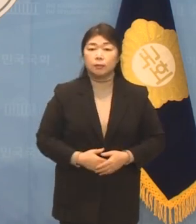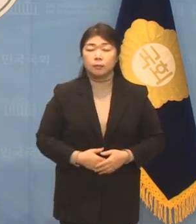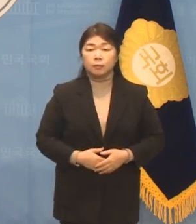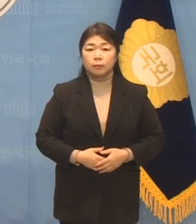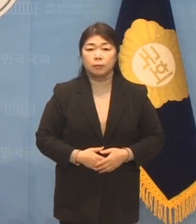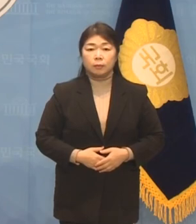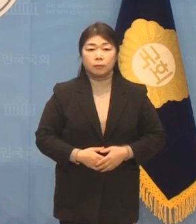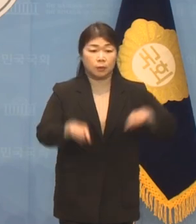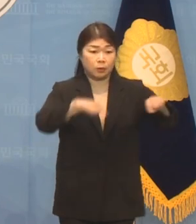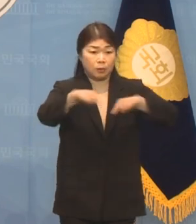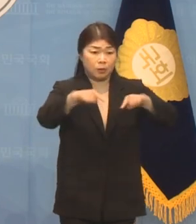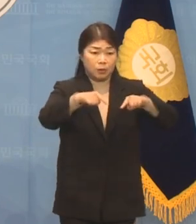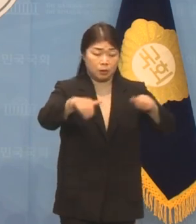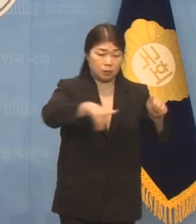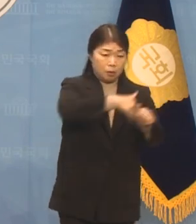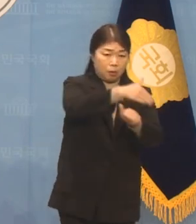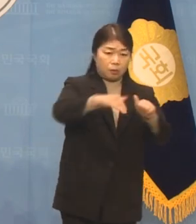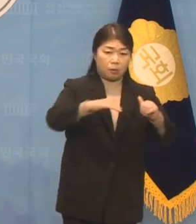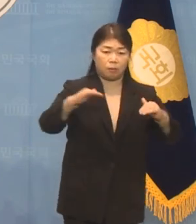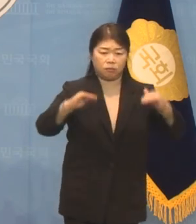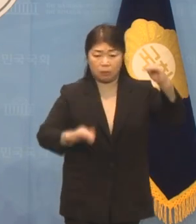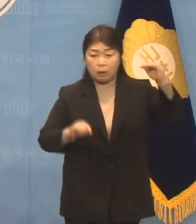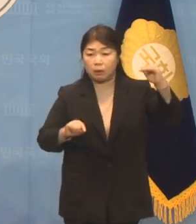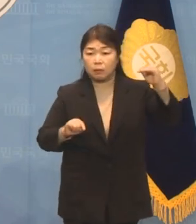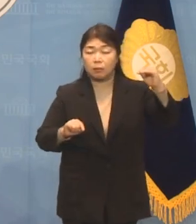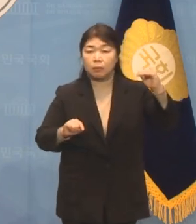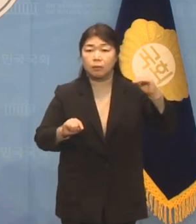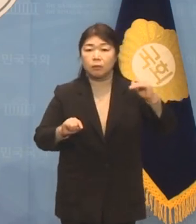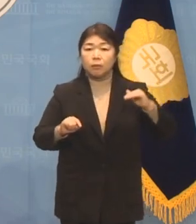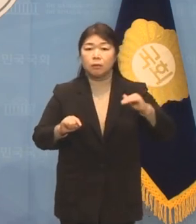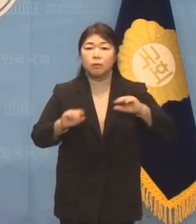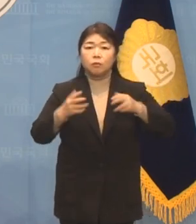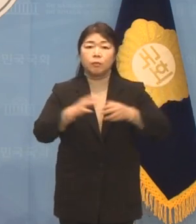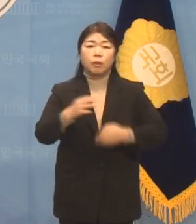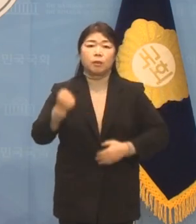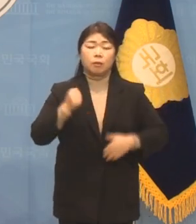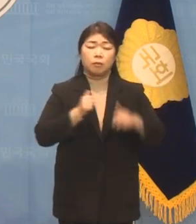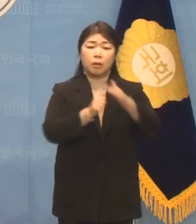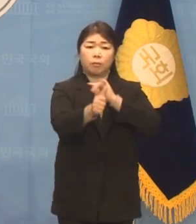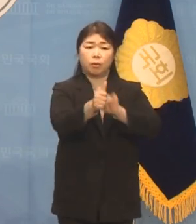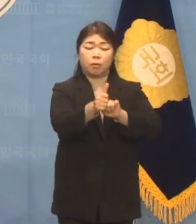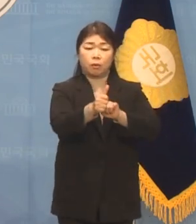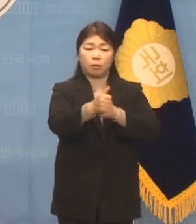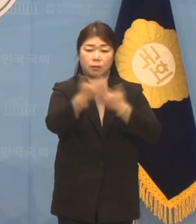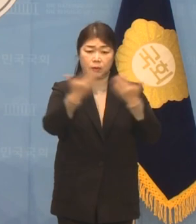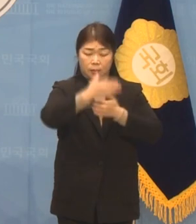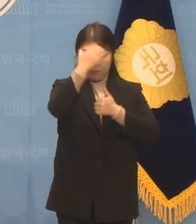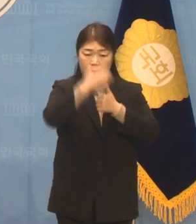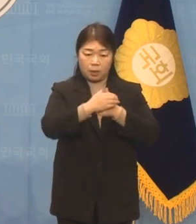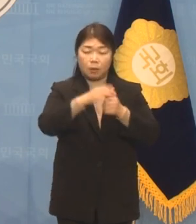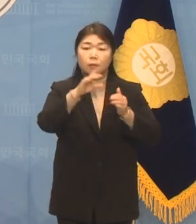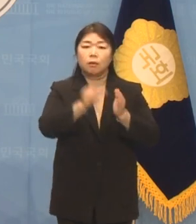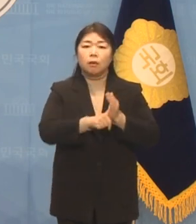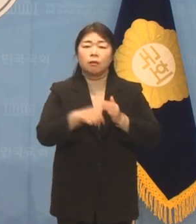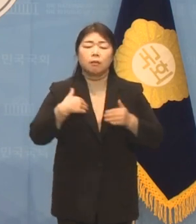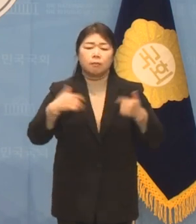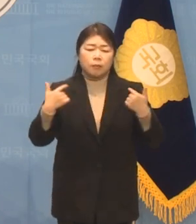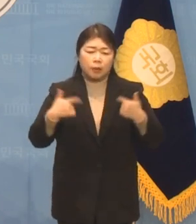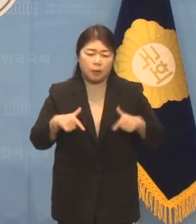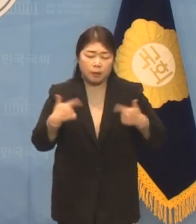기울어진 정치 지형에서 원내대표를 맡은 이후 저의 하루하루는 투쟁과